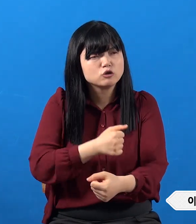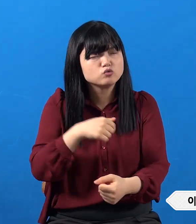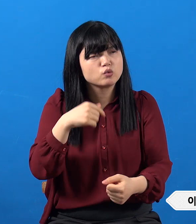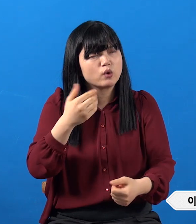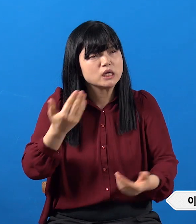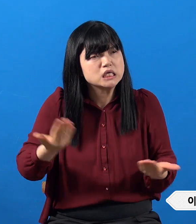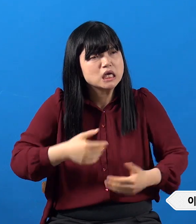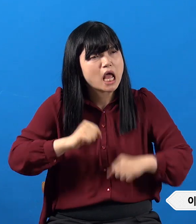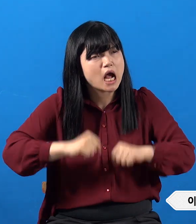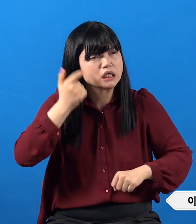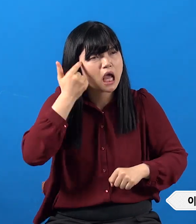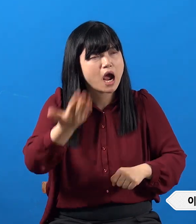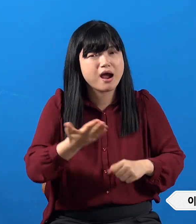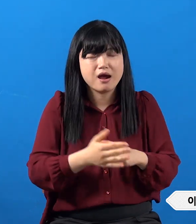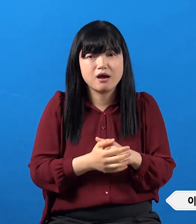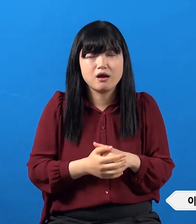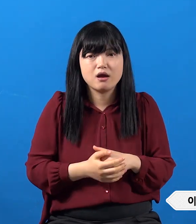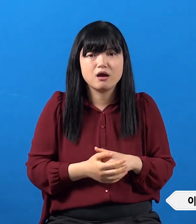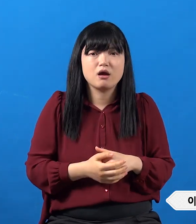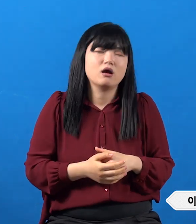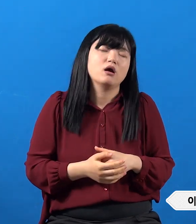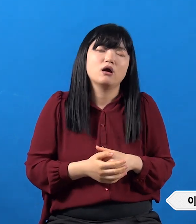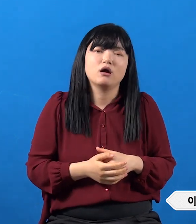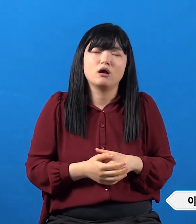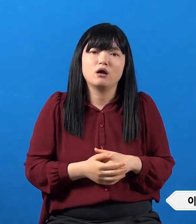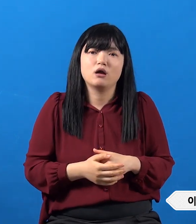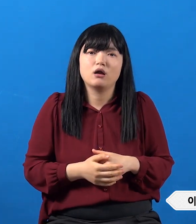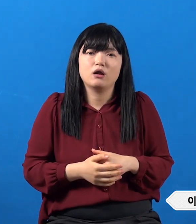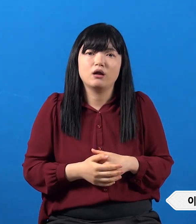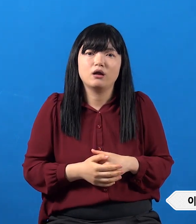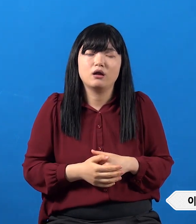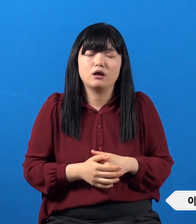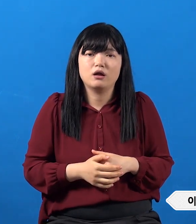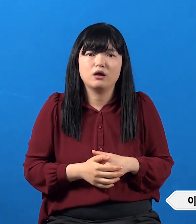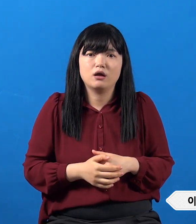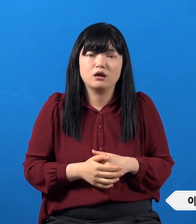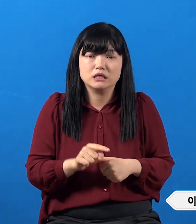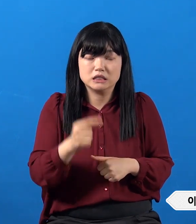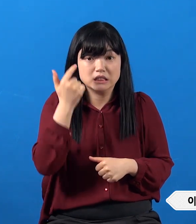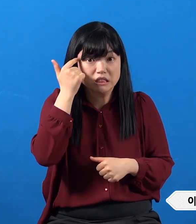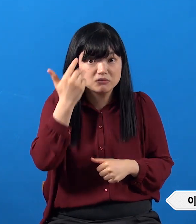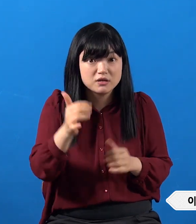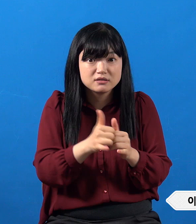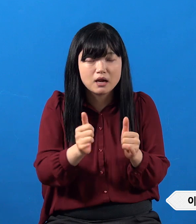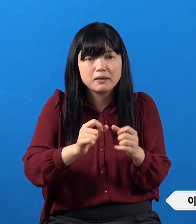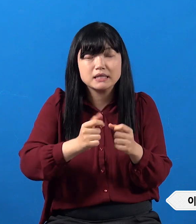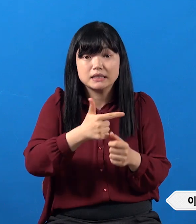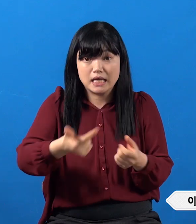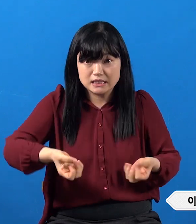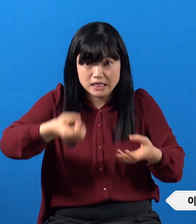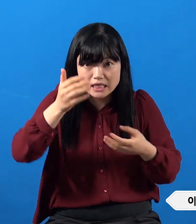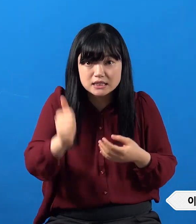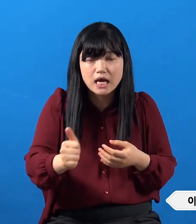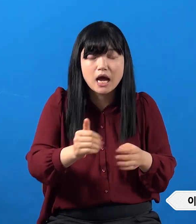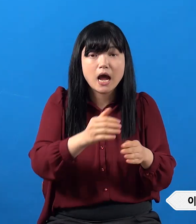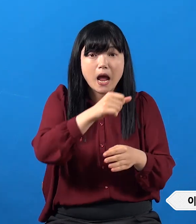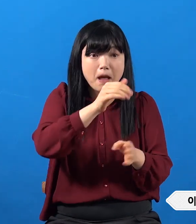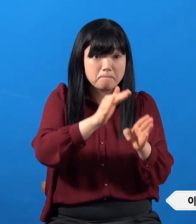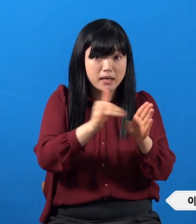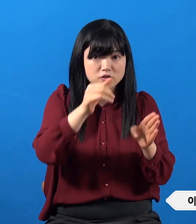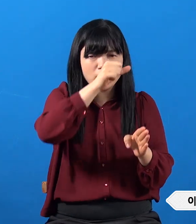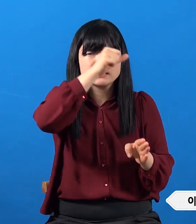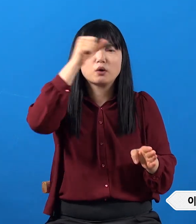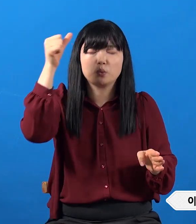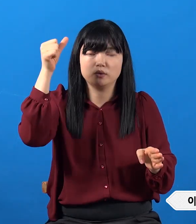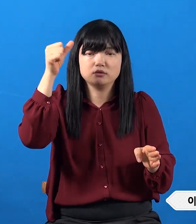있어서 그런 일을 하느냐? 자, 여기에 이런 질문을 했던 사람들이 대제사장, 백성의